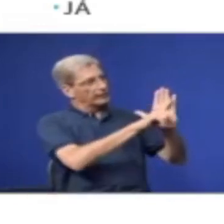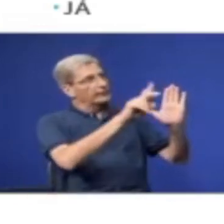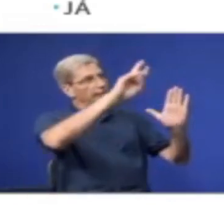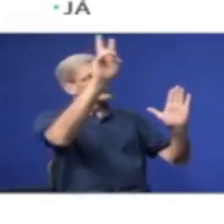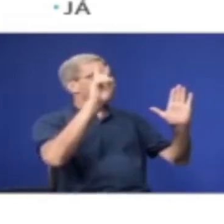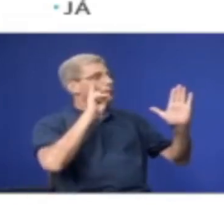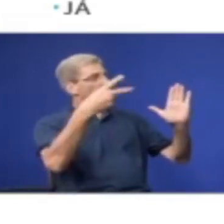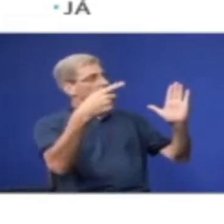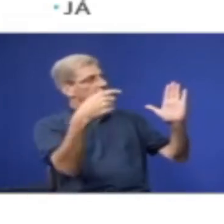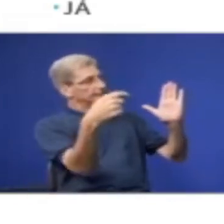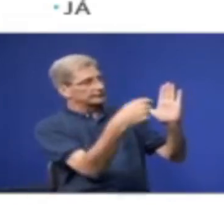Ele falou que não era para falar.